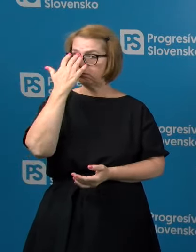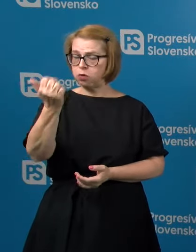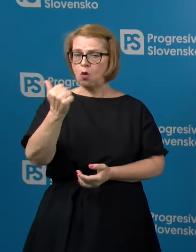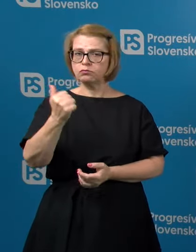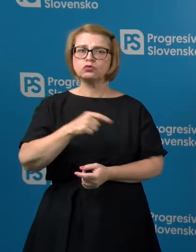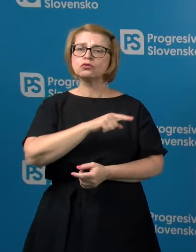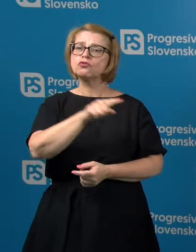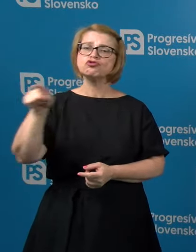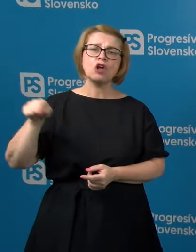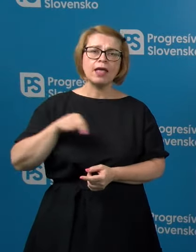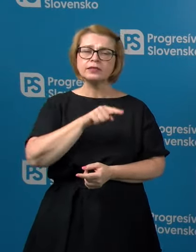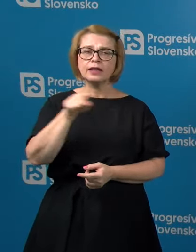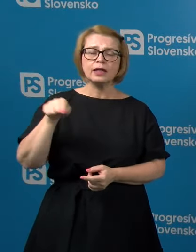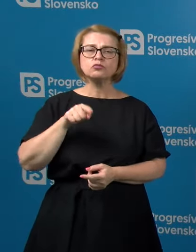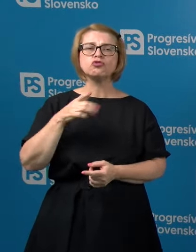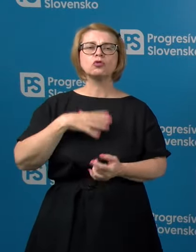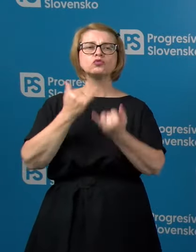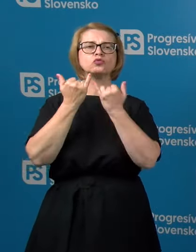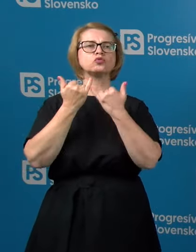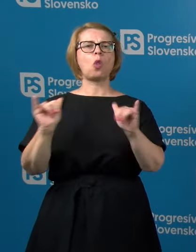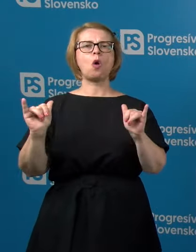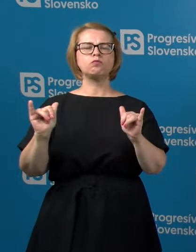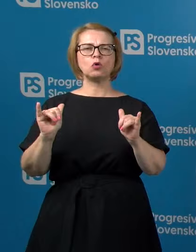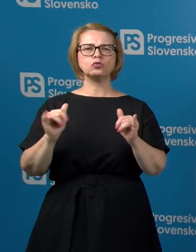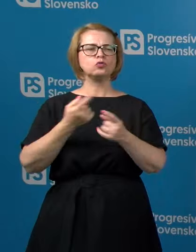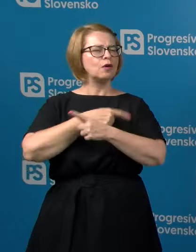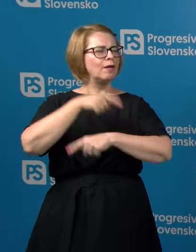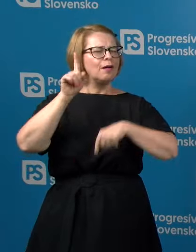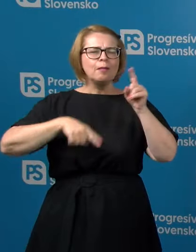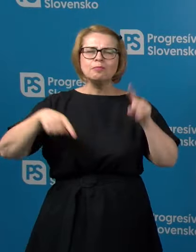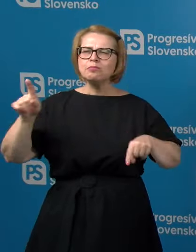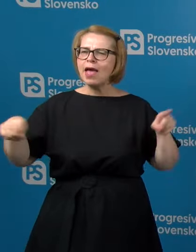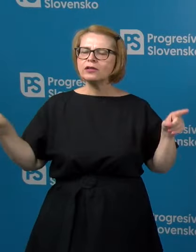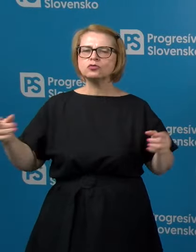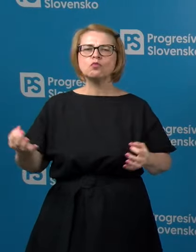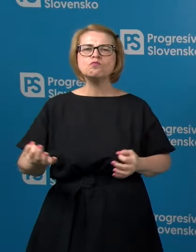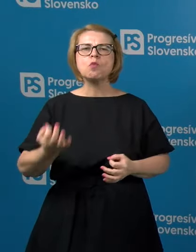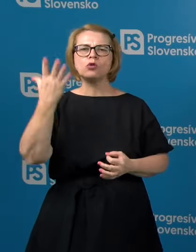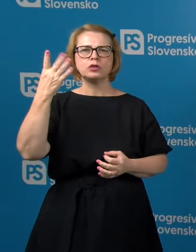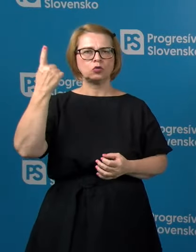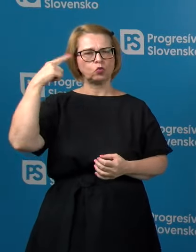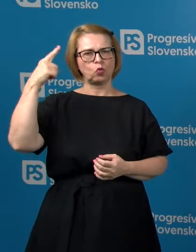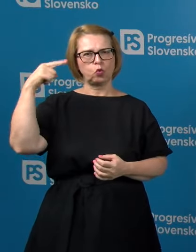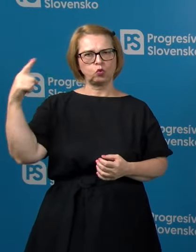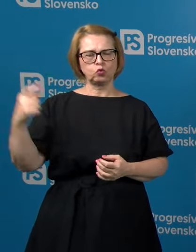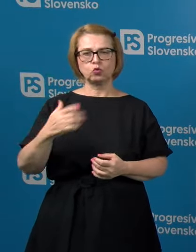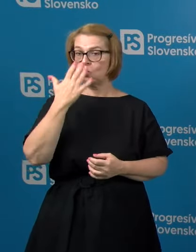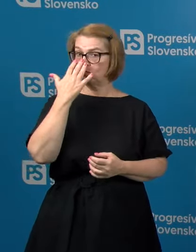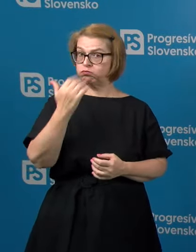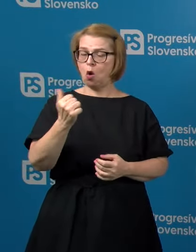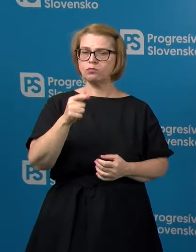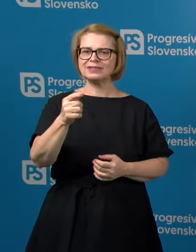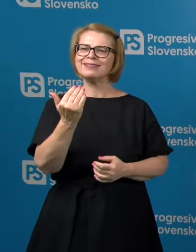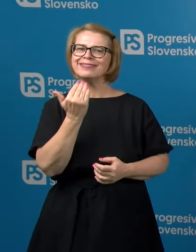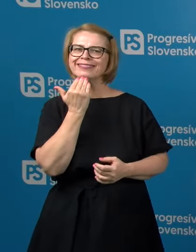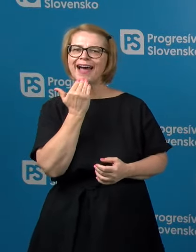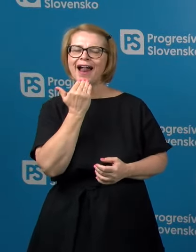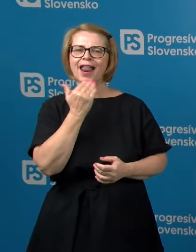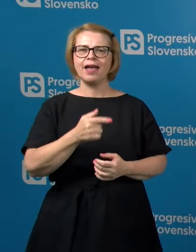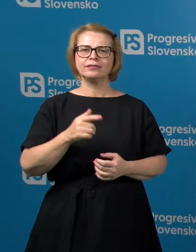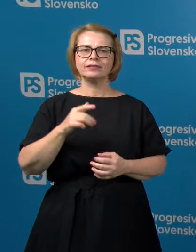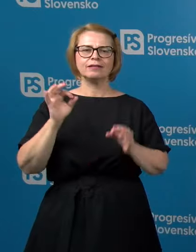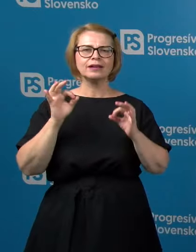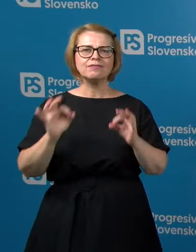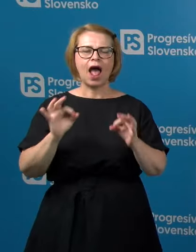voči všetkým, ktorí chcú slobodnú, pestrú a modernú kultúru, pomstu voči talentu, kvalite